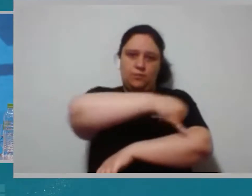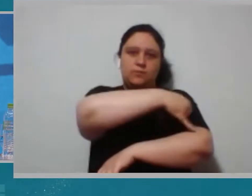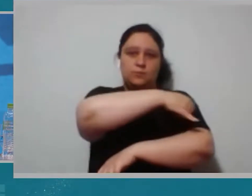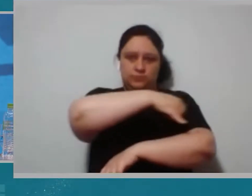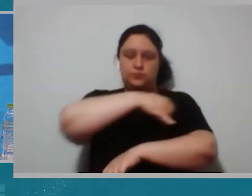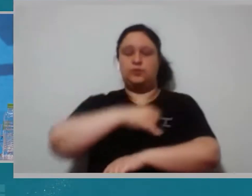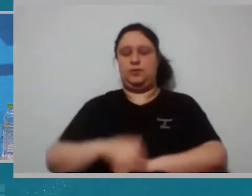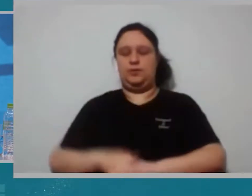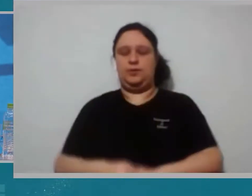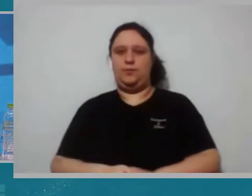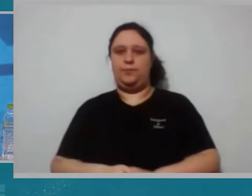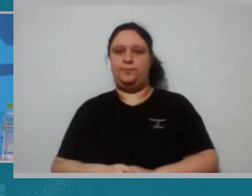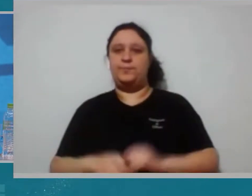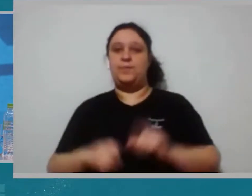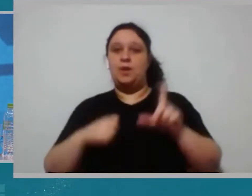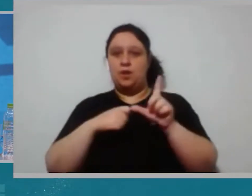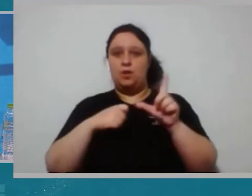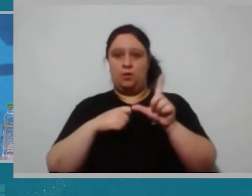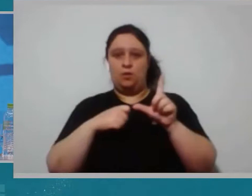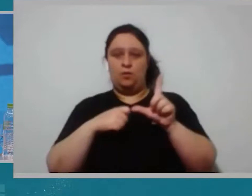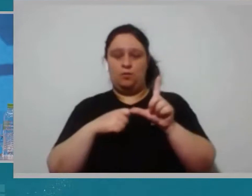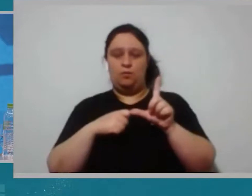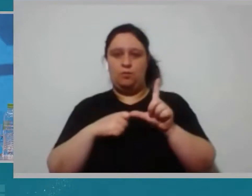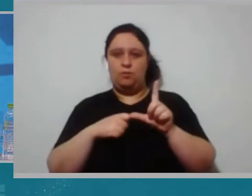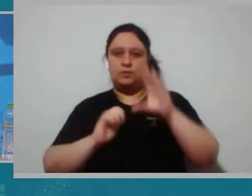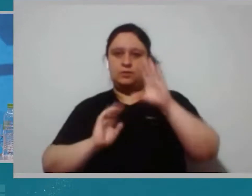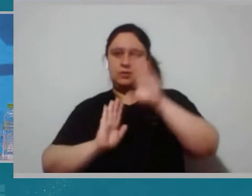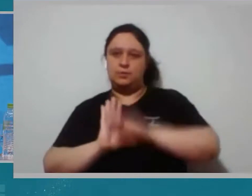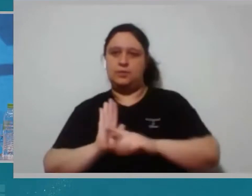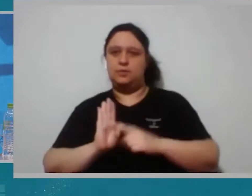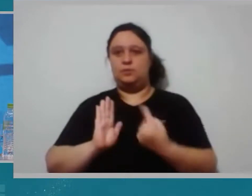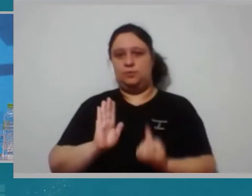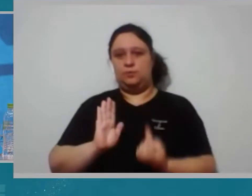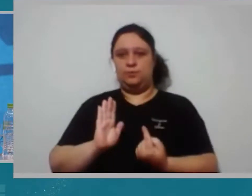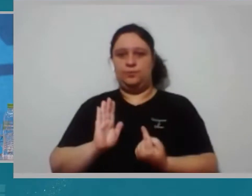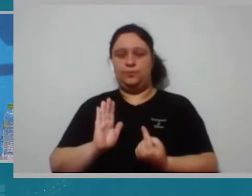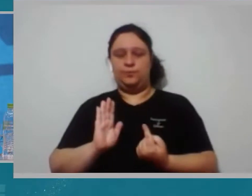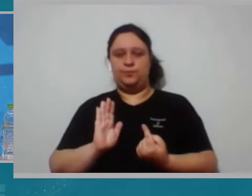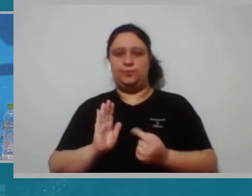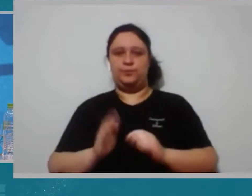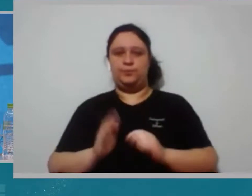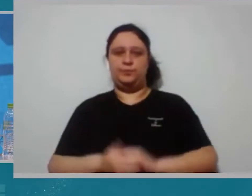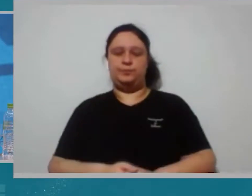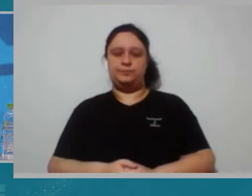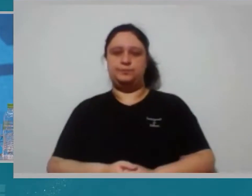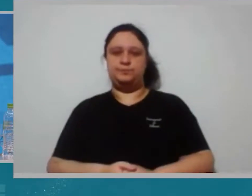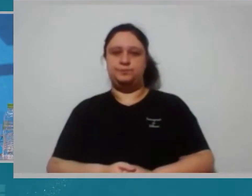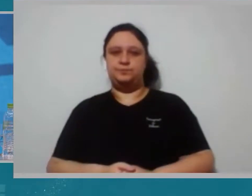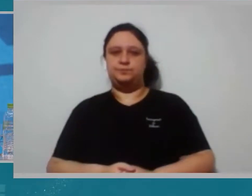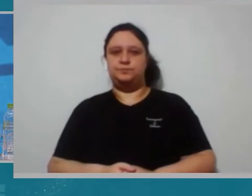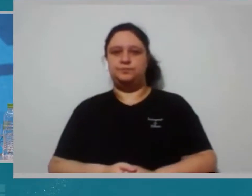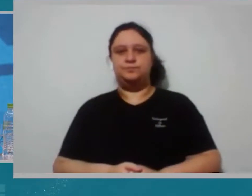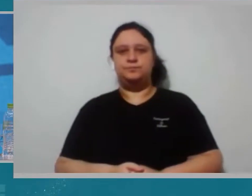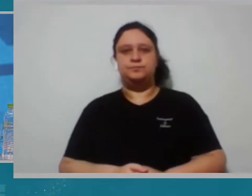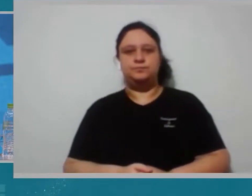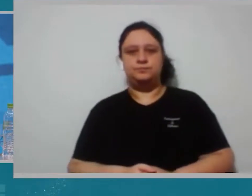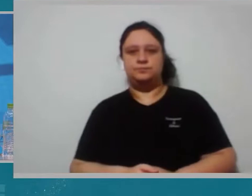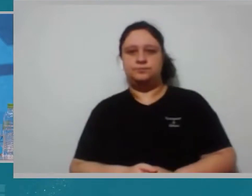Lucas, capítulo 1. Eu fiz uma pequena introdução já, mas Lucas capítulo